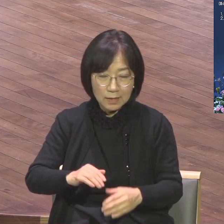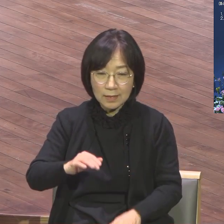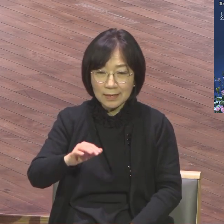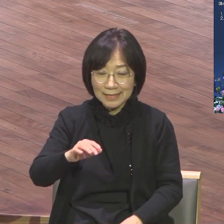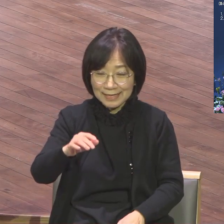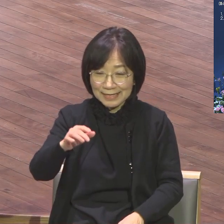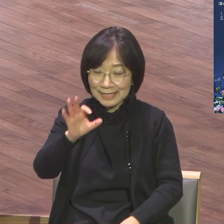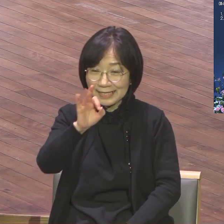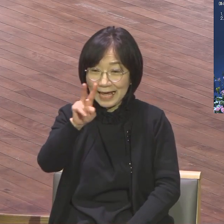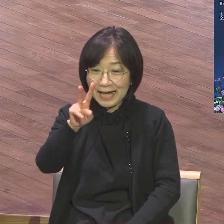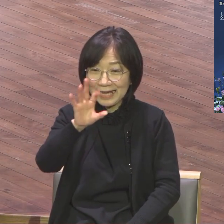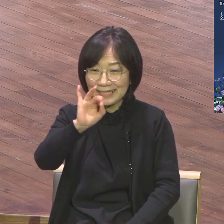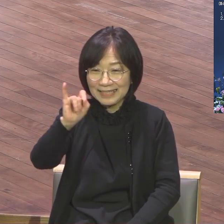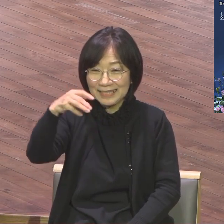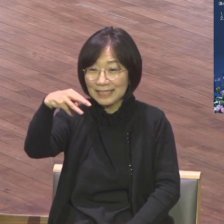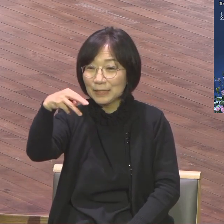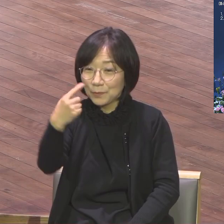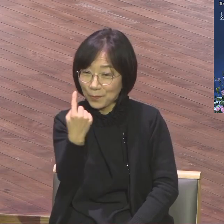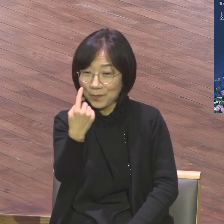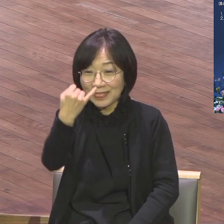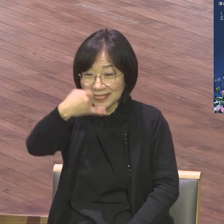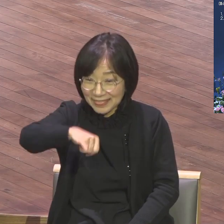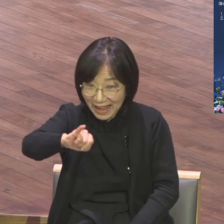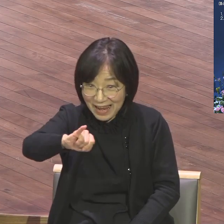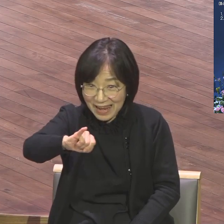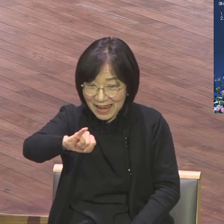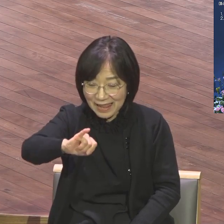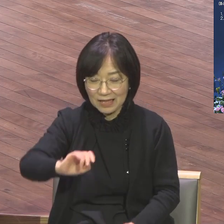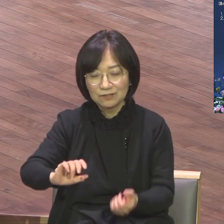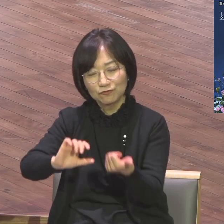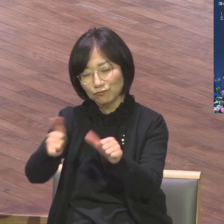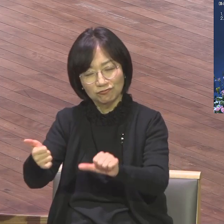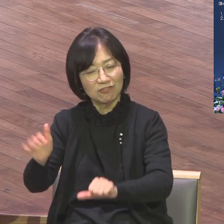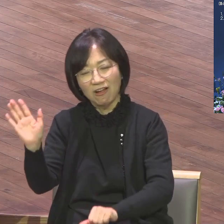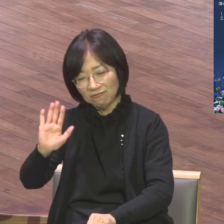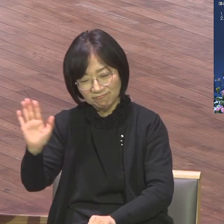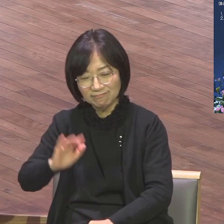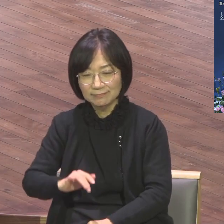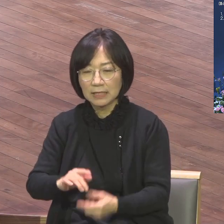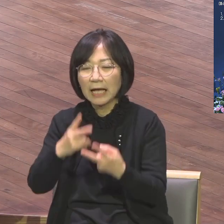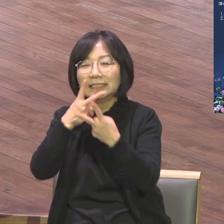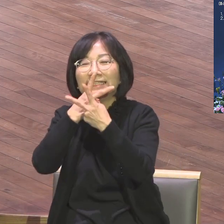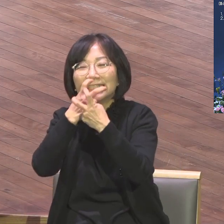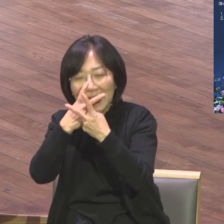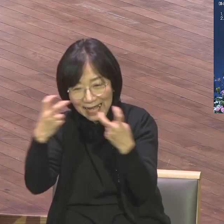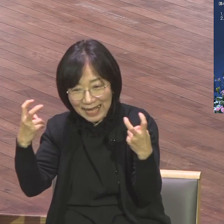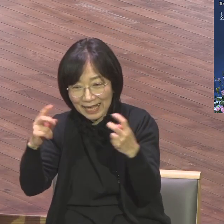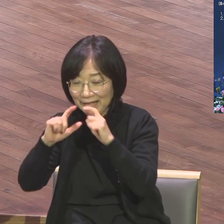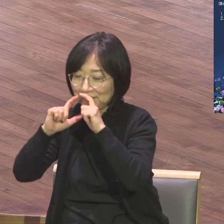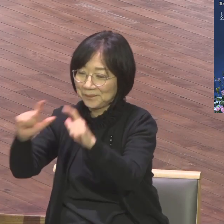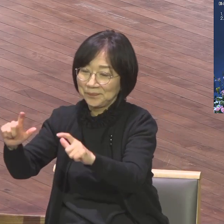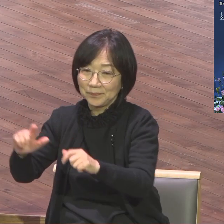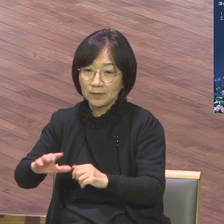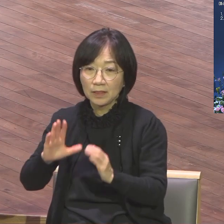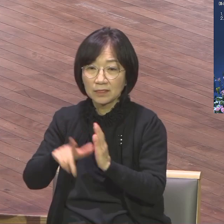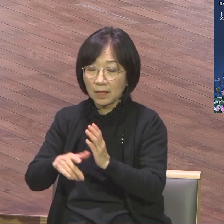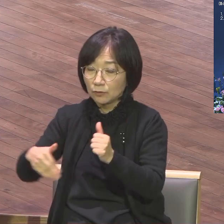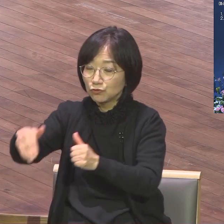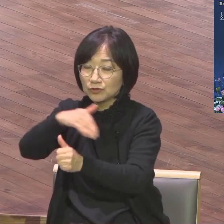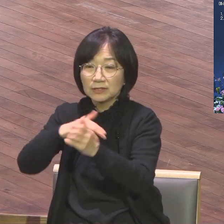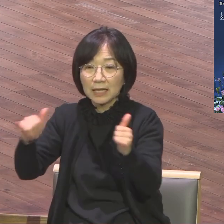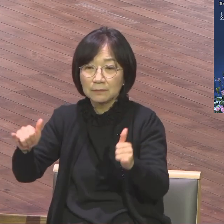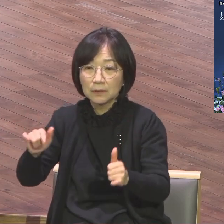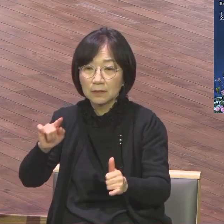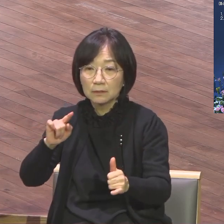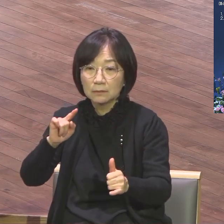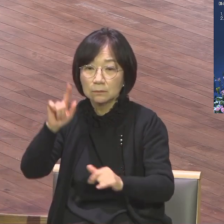딸이 죽은 것이 아니라 뭐라 했어요? 잔다 그랬어요. 잔다. 그러니까 반응이 뭐예요? 사람들이